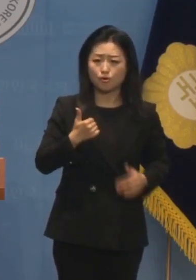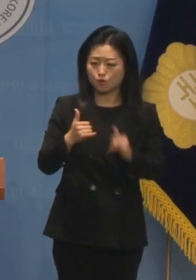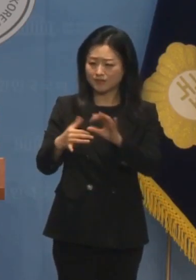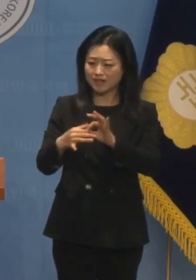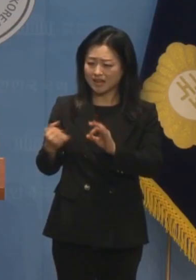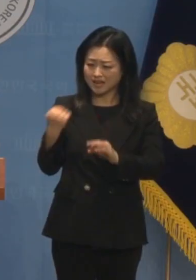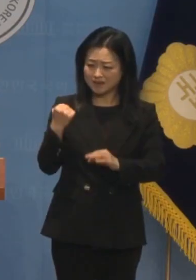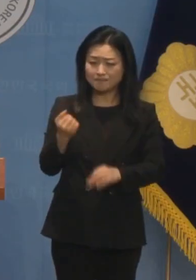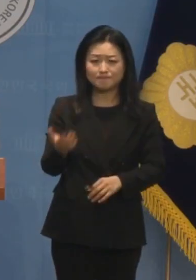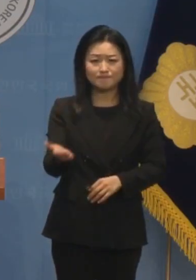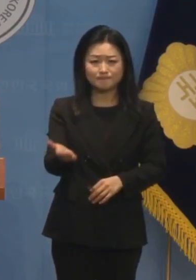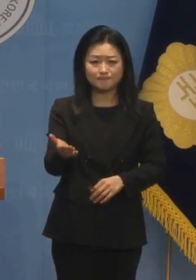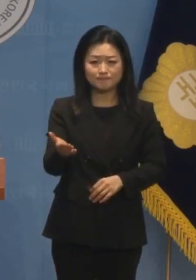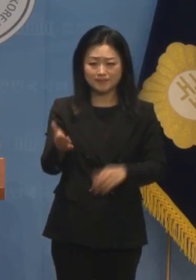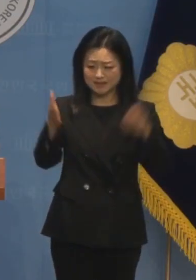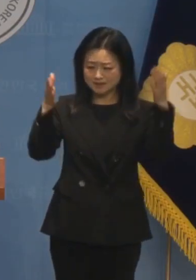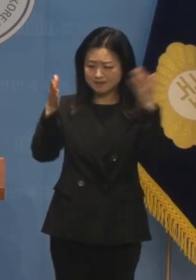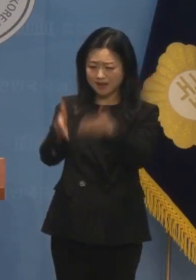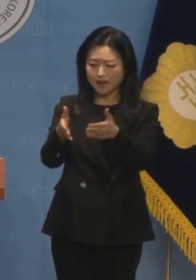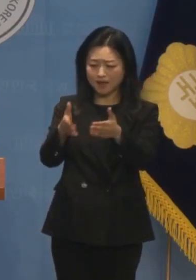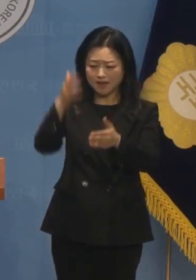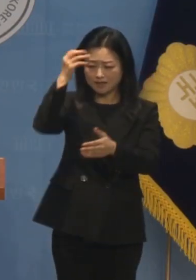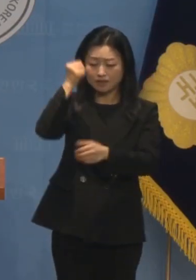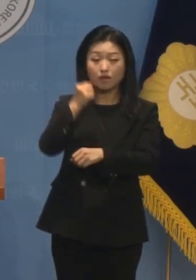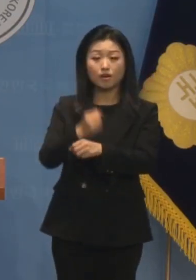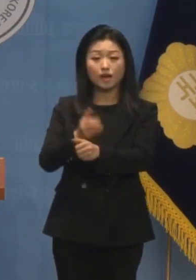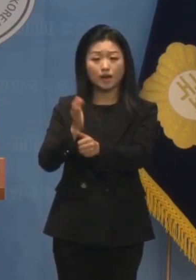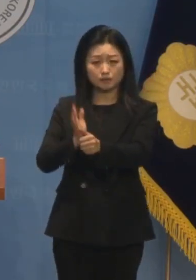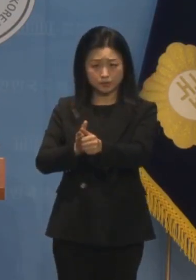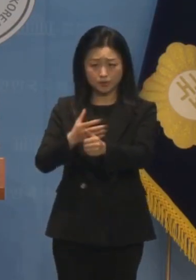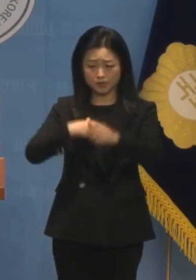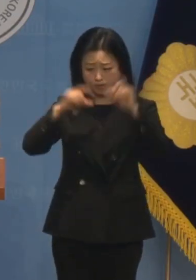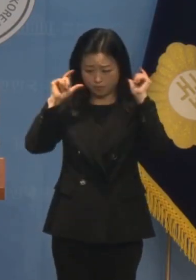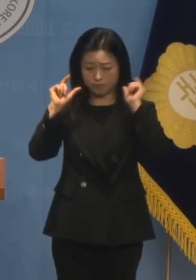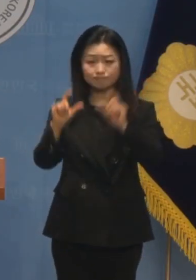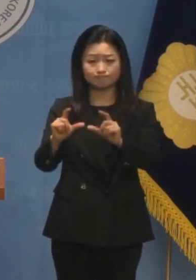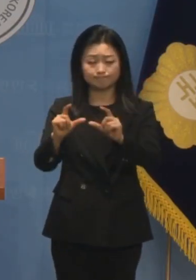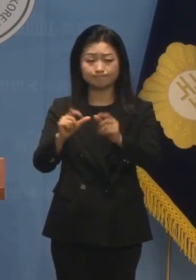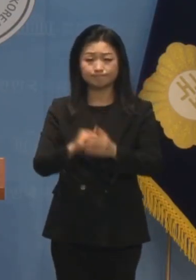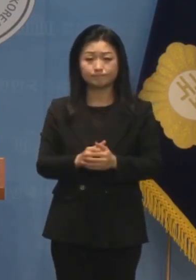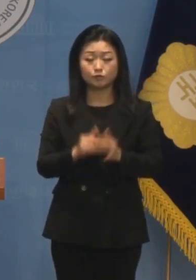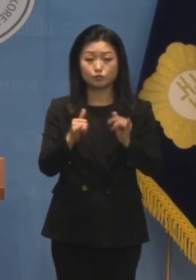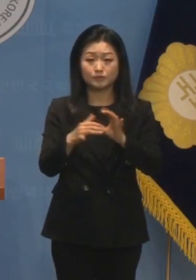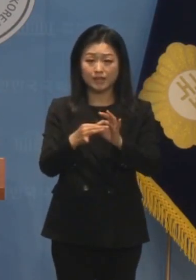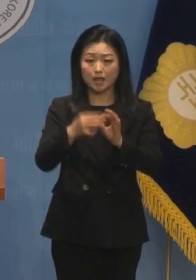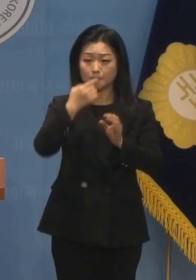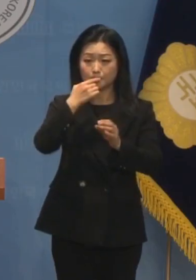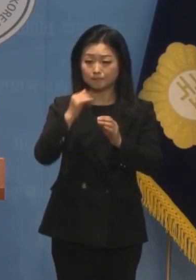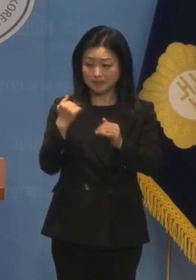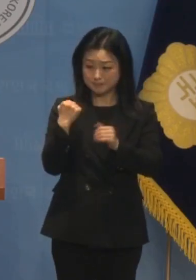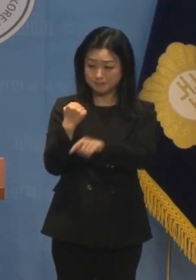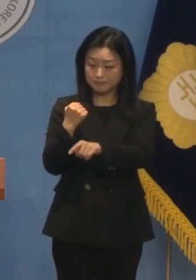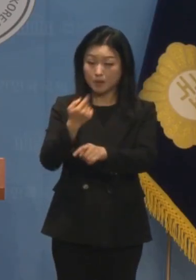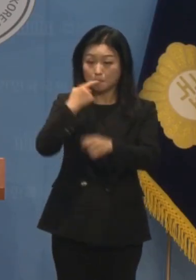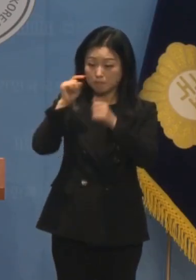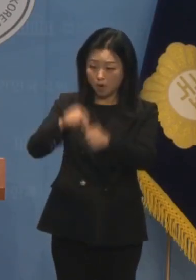국민의 힘을 향할 것임을 엄중하게 경고합니다. 국민의 명령대로